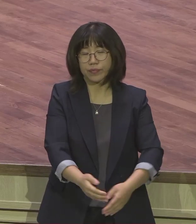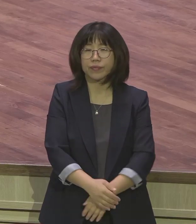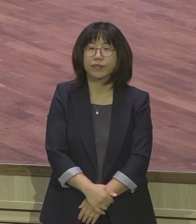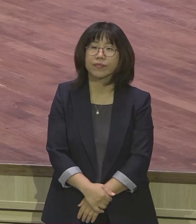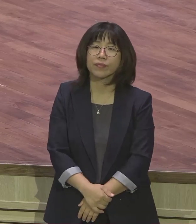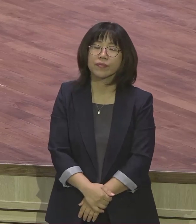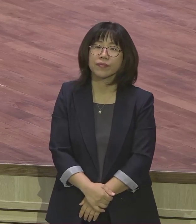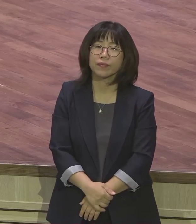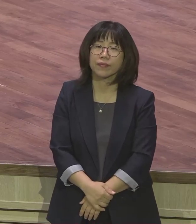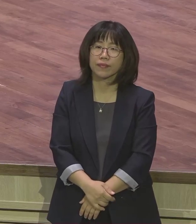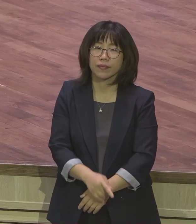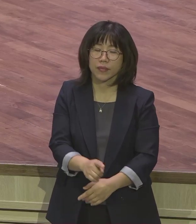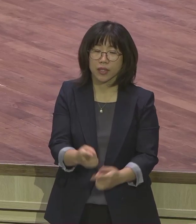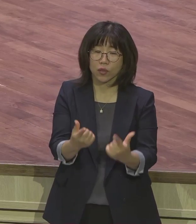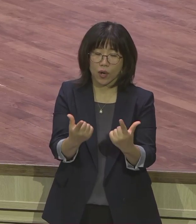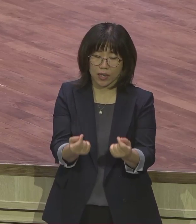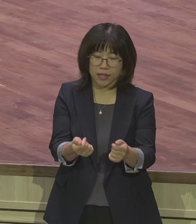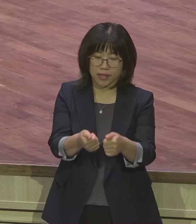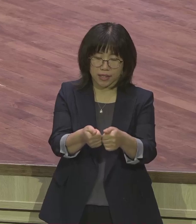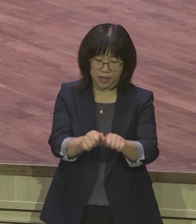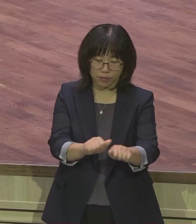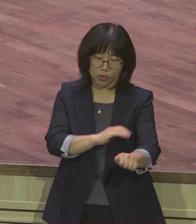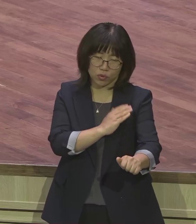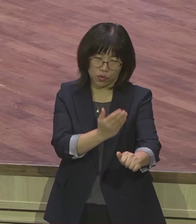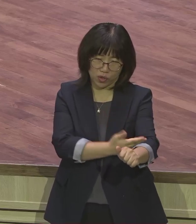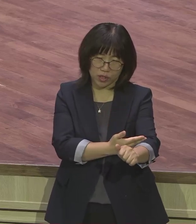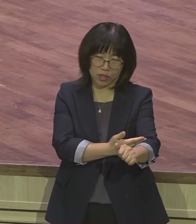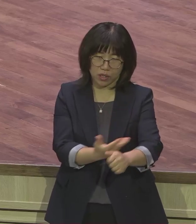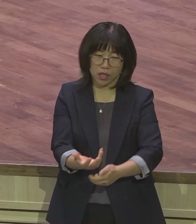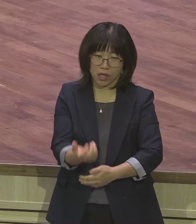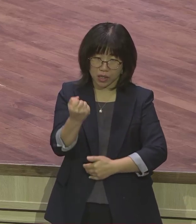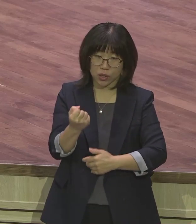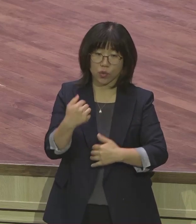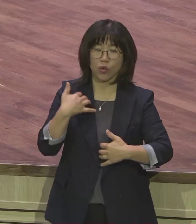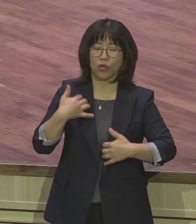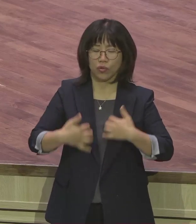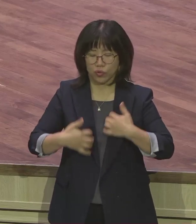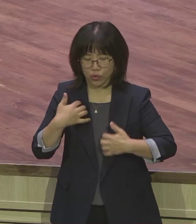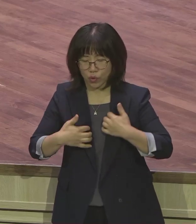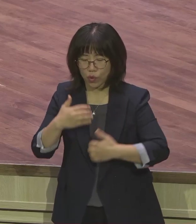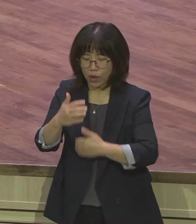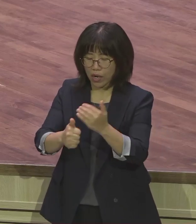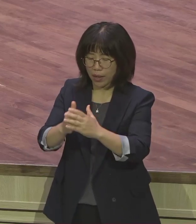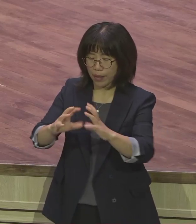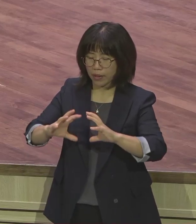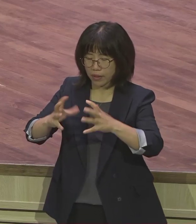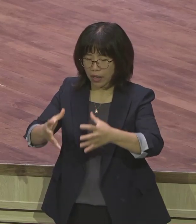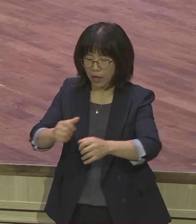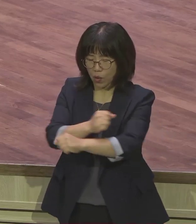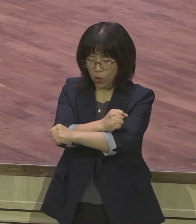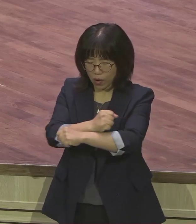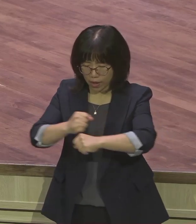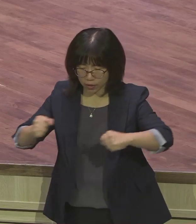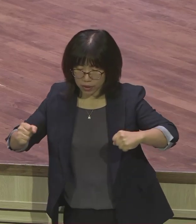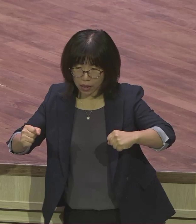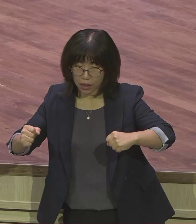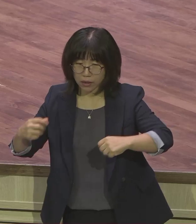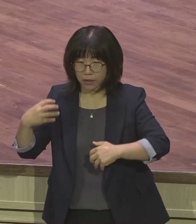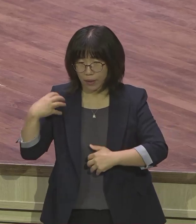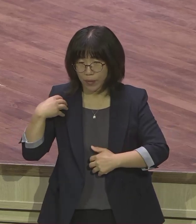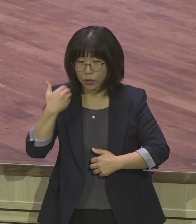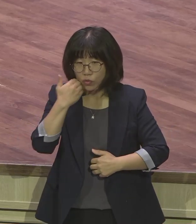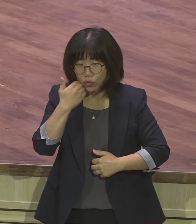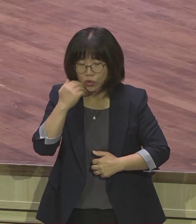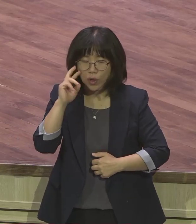이런 신문과 건설을 가장 사실적으로 누리면서 하나님 나라를 확장해 나갔던 인물이 누구냐 사도